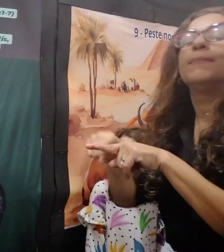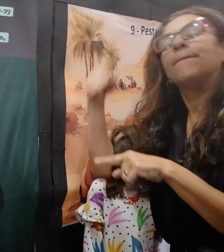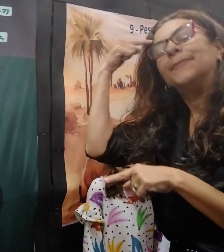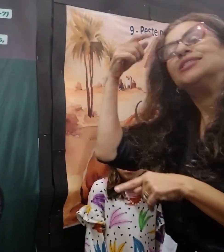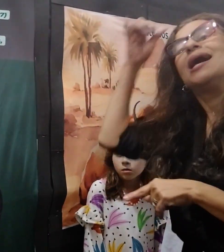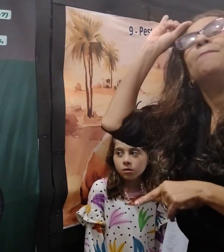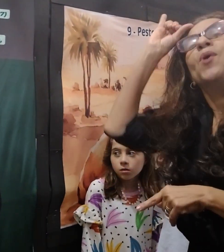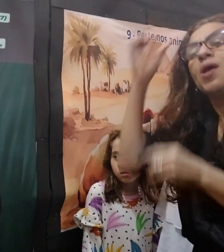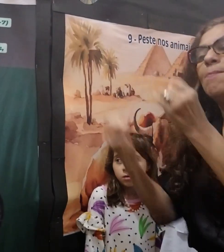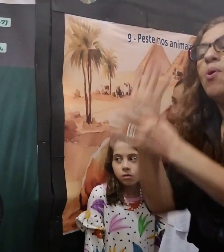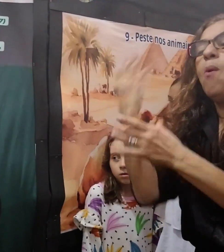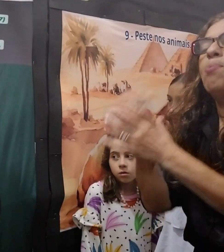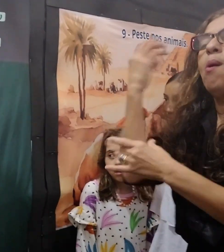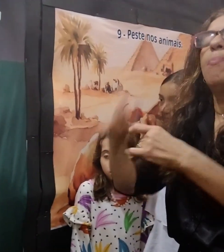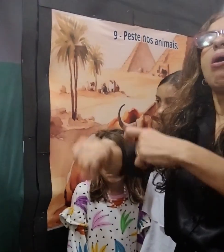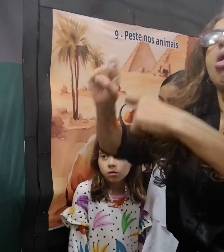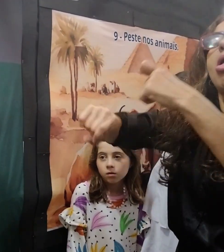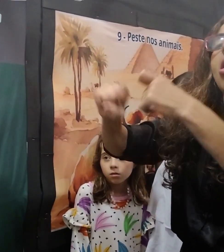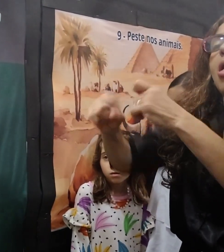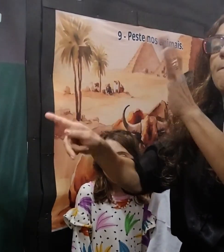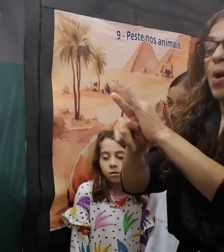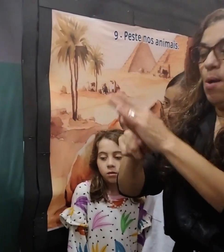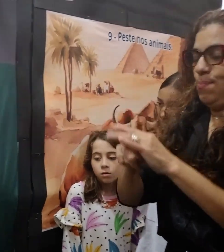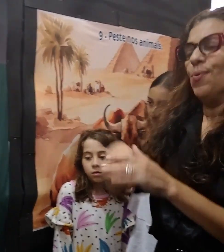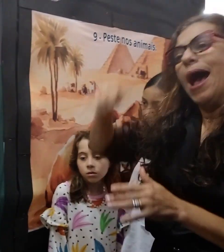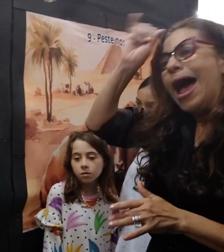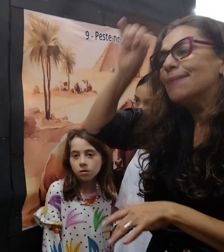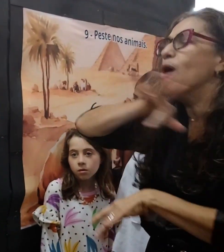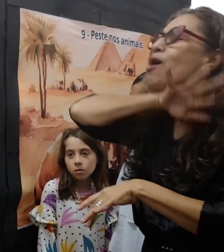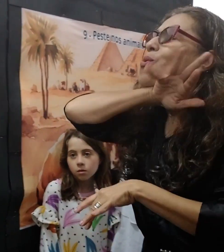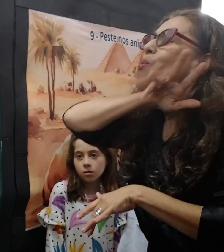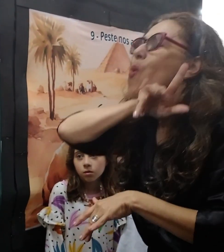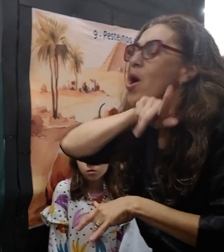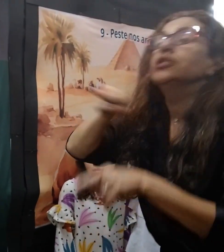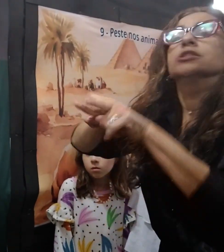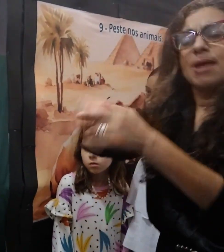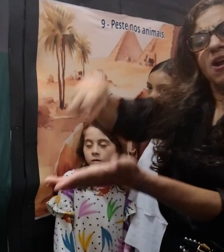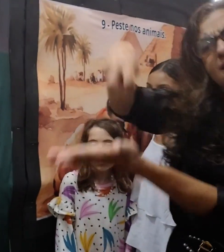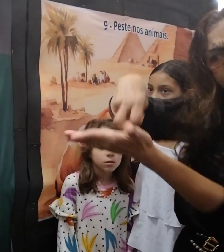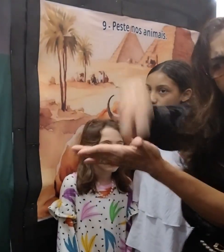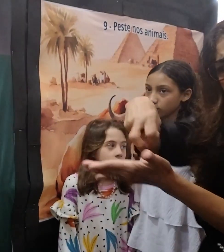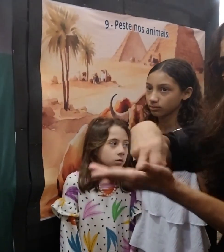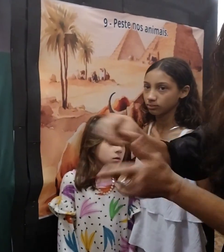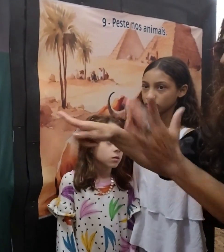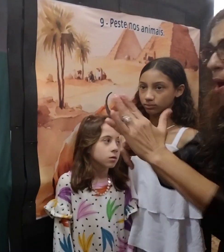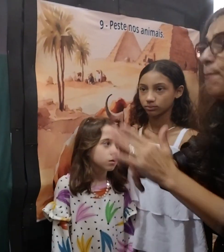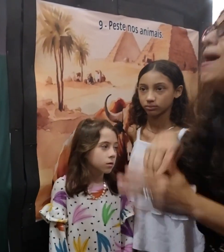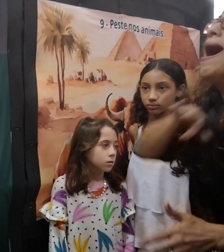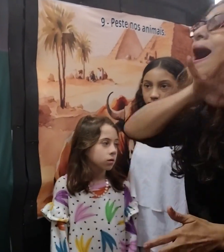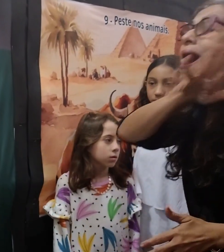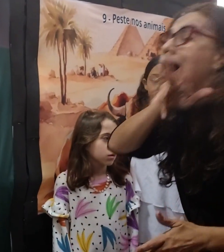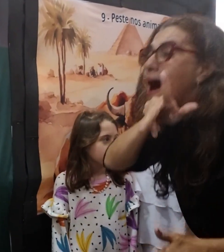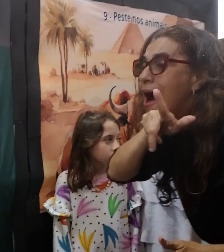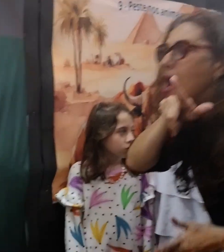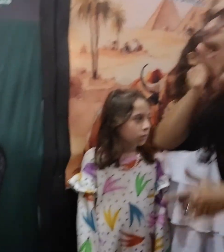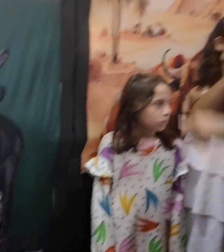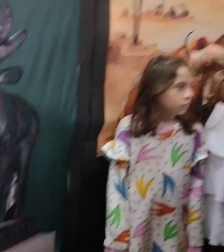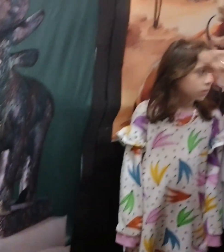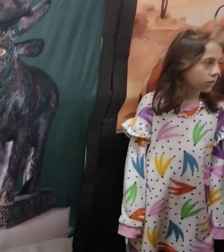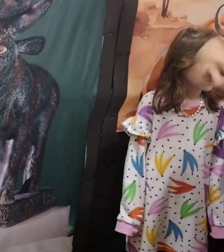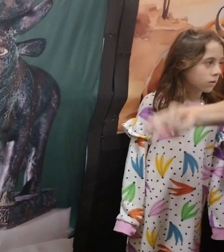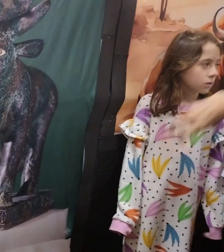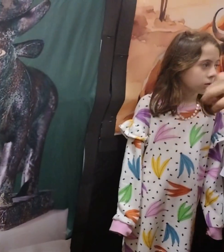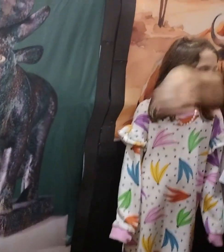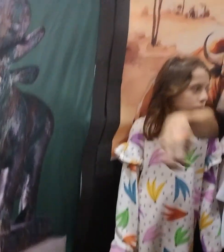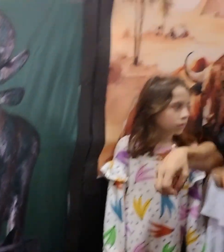rebanho. Então, em todo o Egito, os animais começam a sofrer. Então, acontece essa peste nos animais, essa praga, e o